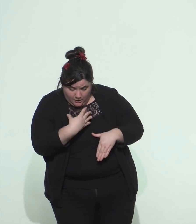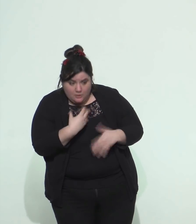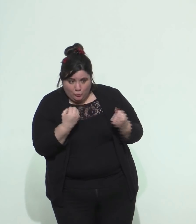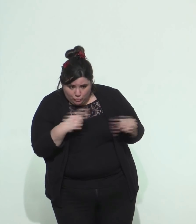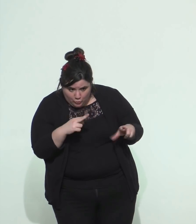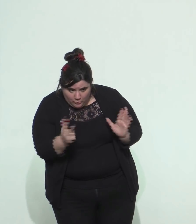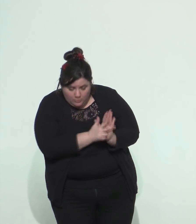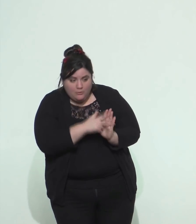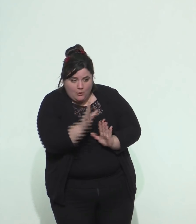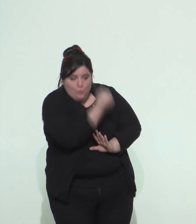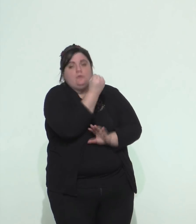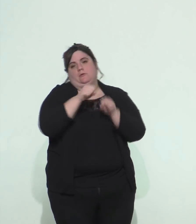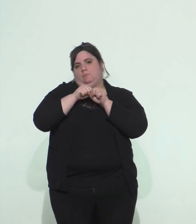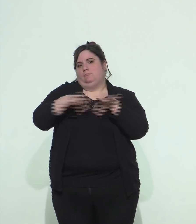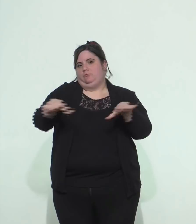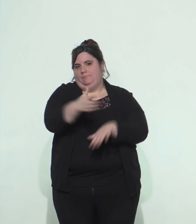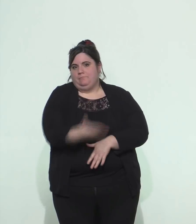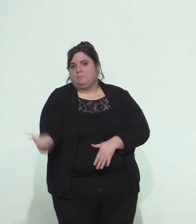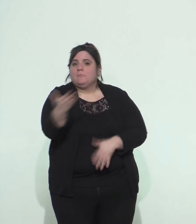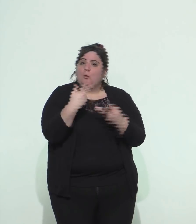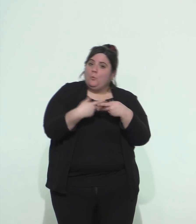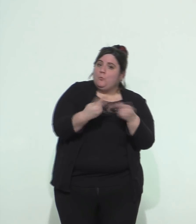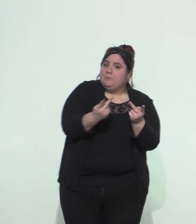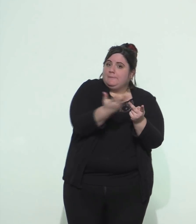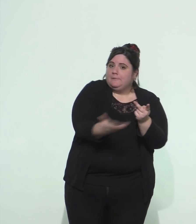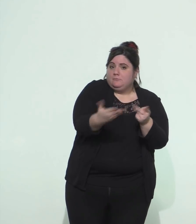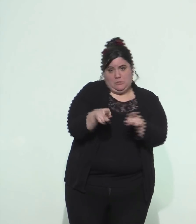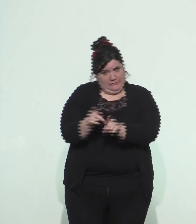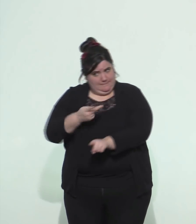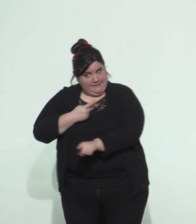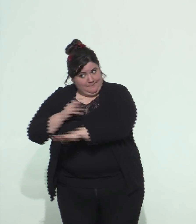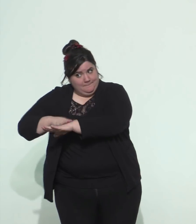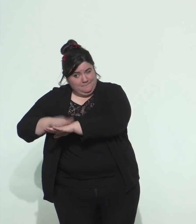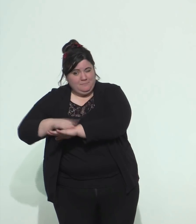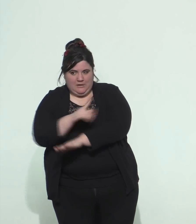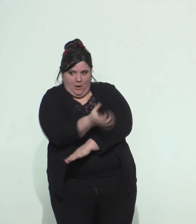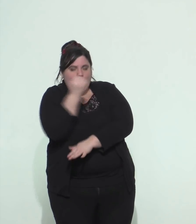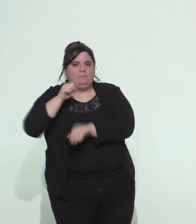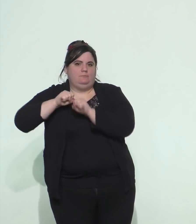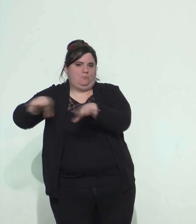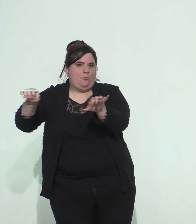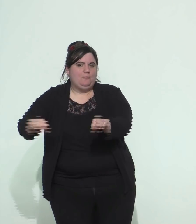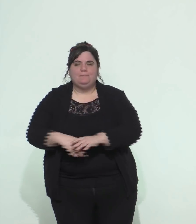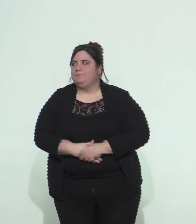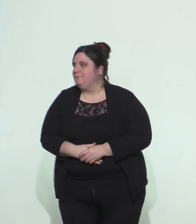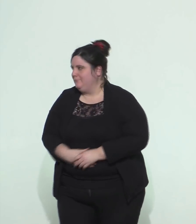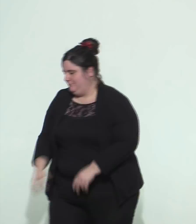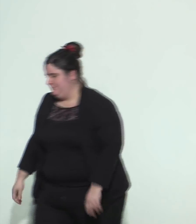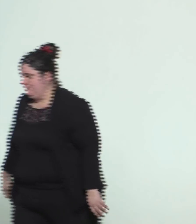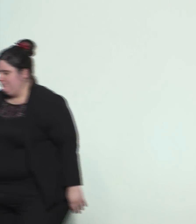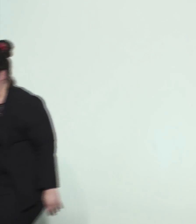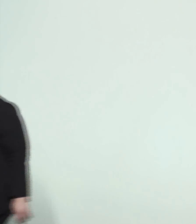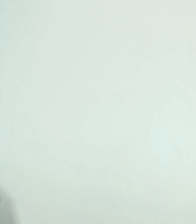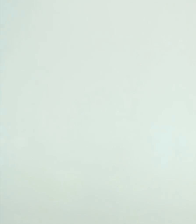données seront partagées immédiatement à la fois avec le grand public et avec les médecins qui pourront prescrire cet antiviral. Question pour